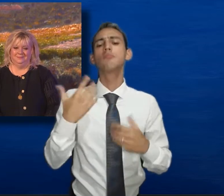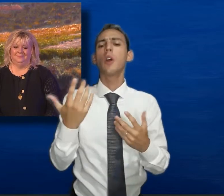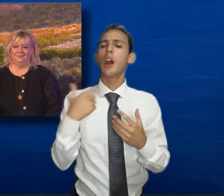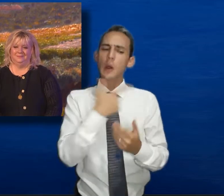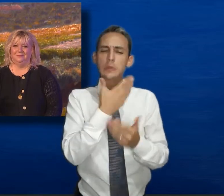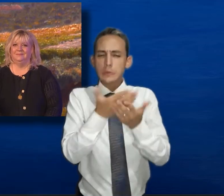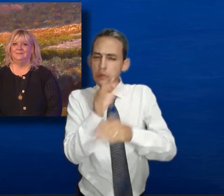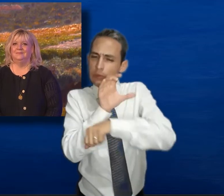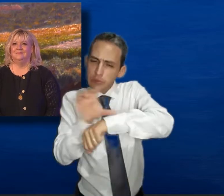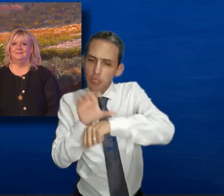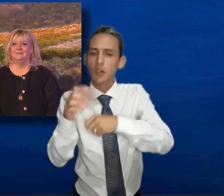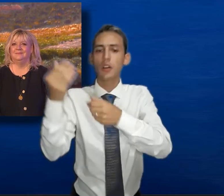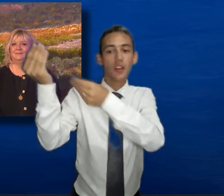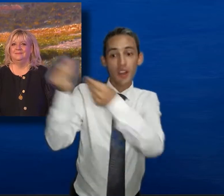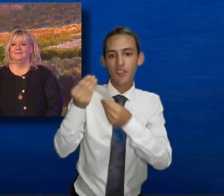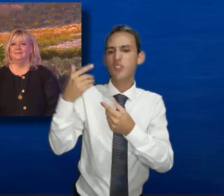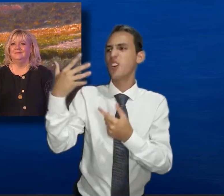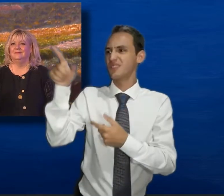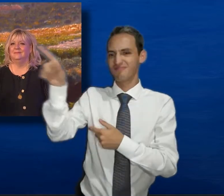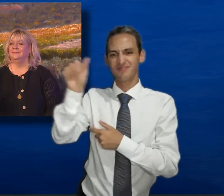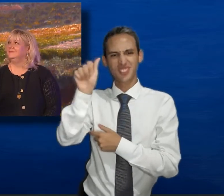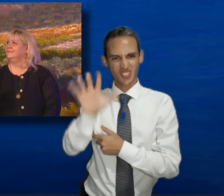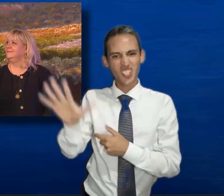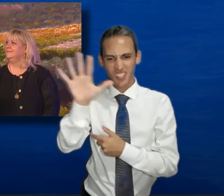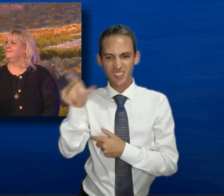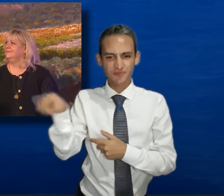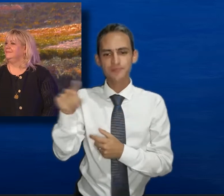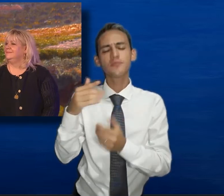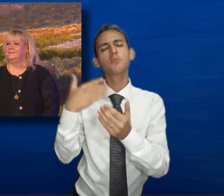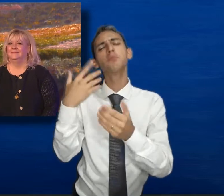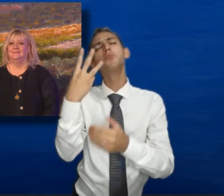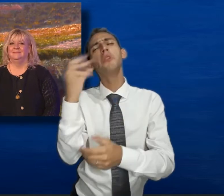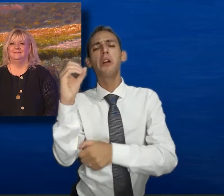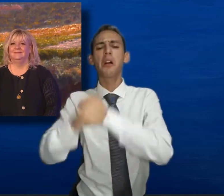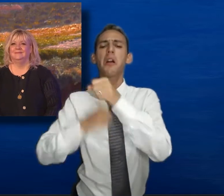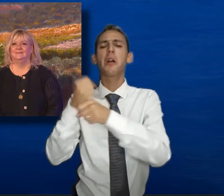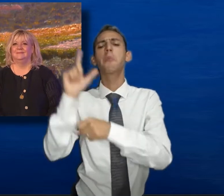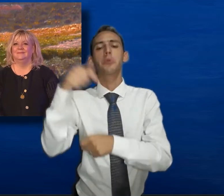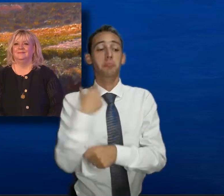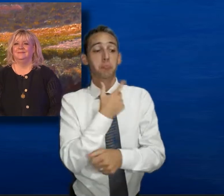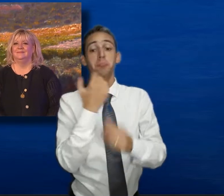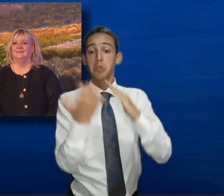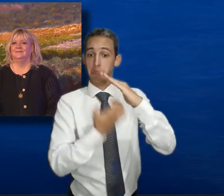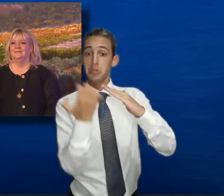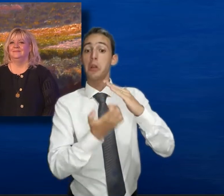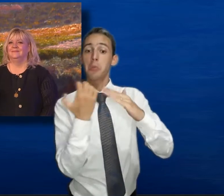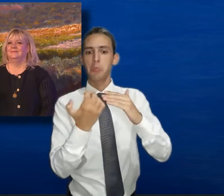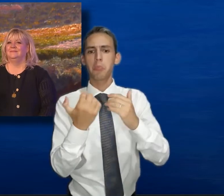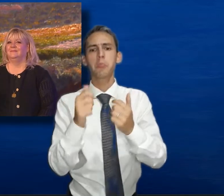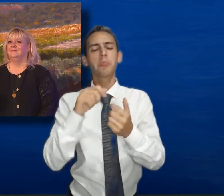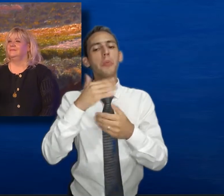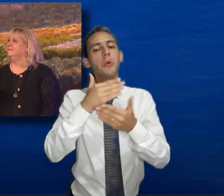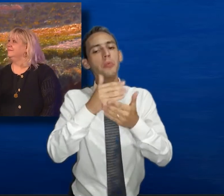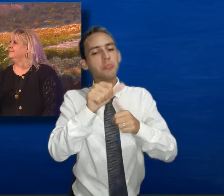de infância, iniciando um negócio como estudante universitário, importando artigos para presente da Ásia.